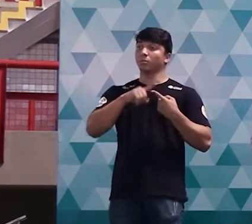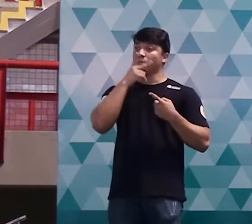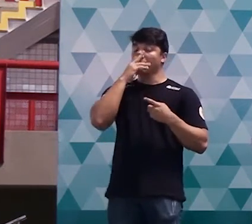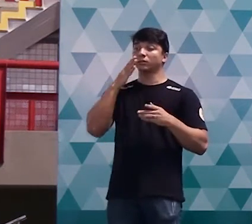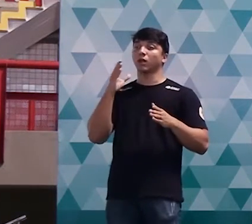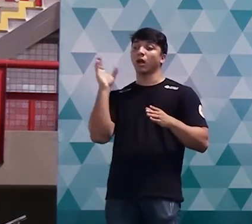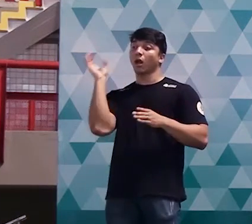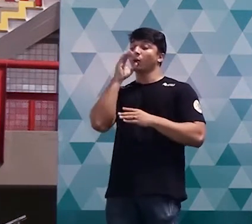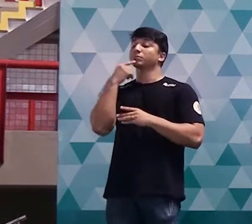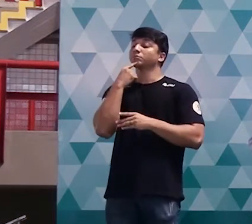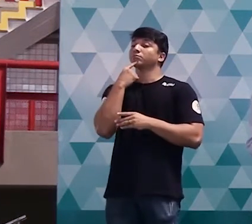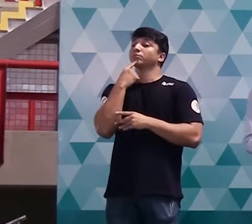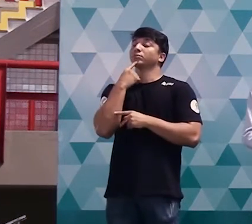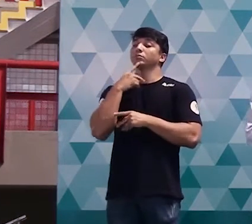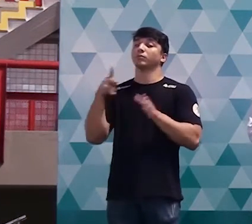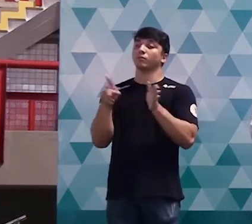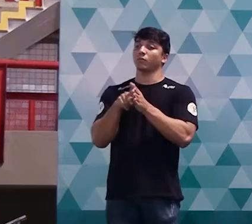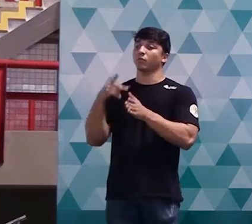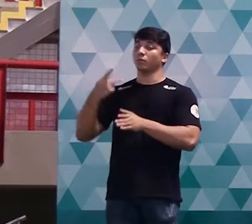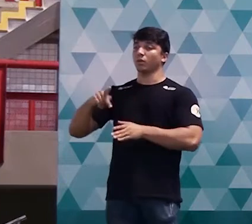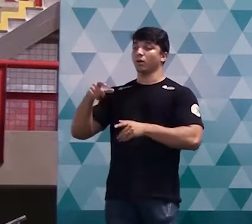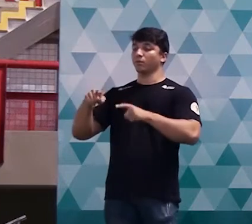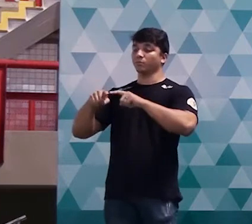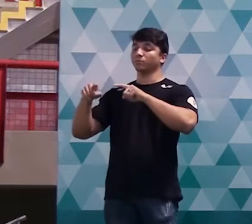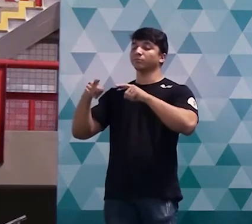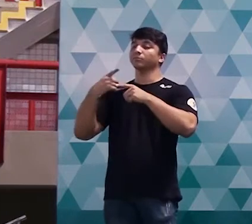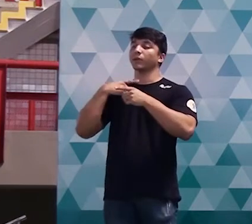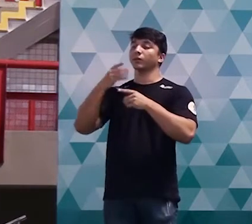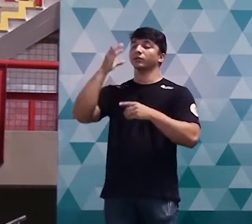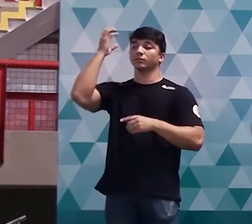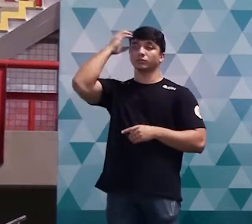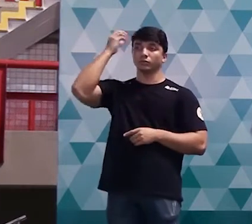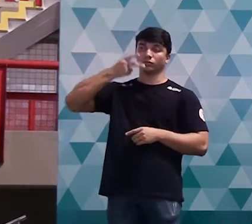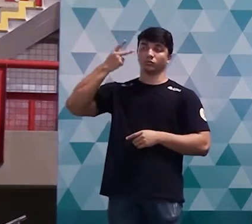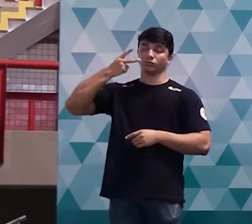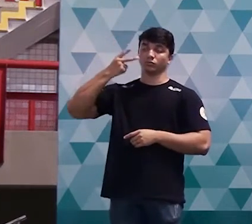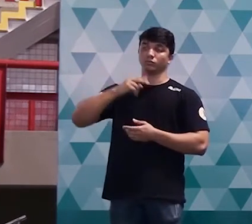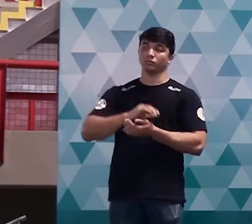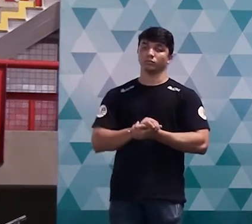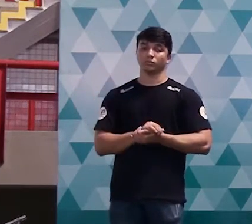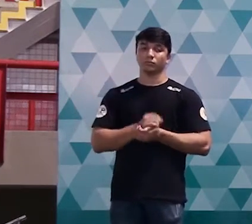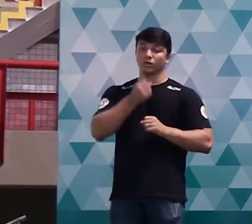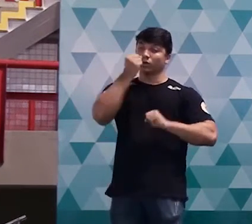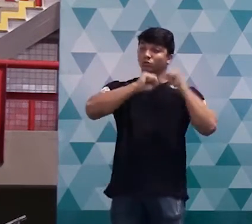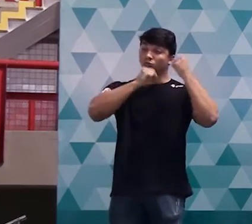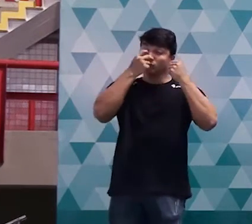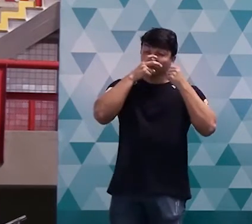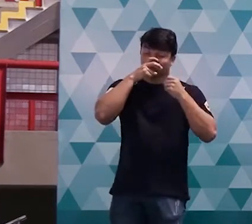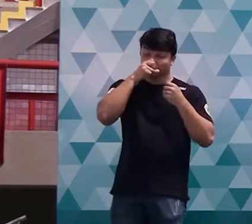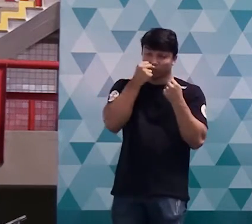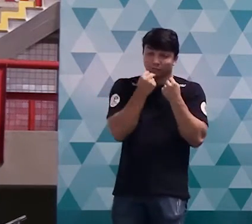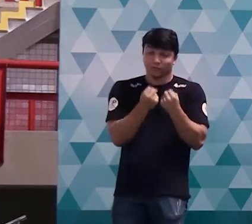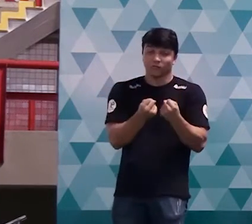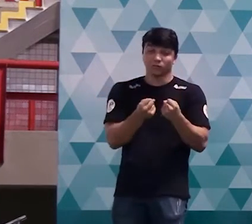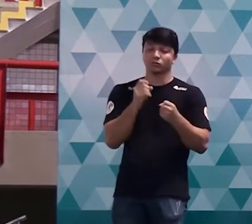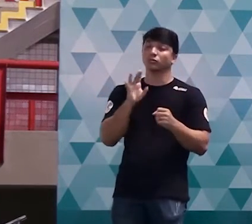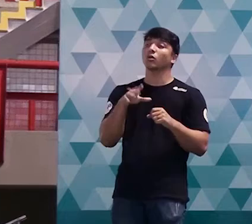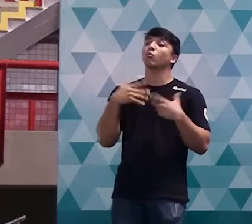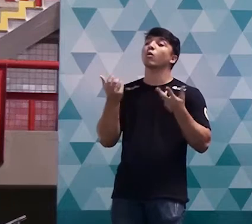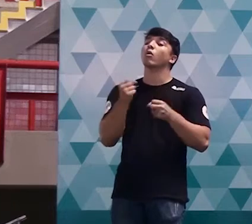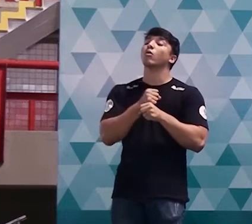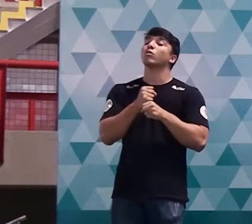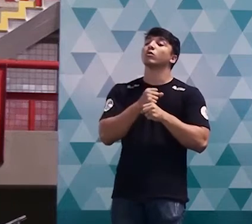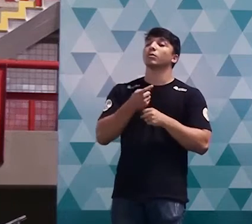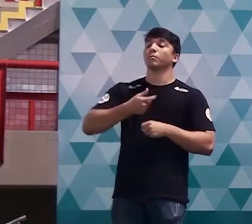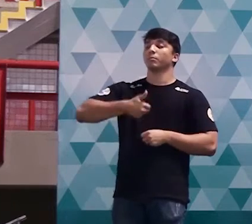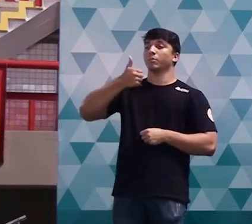surto de industrialização durante o segundo reinado. Indústria mesmo só quando? Só na